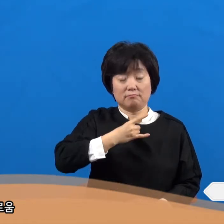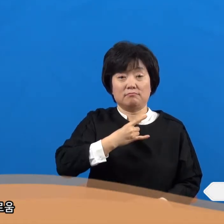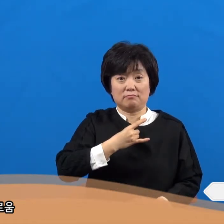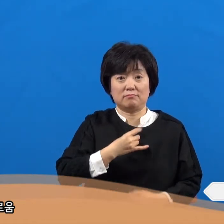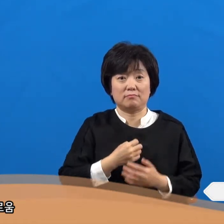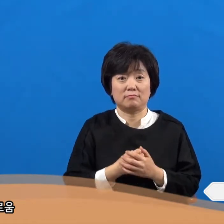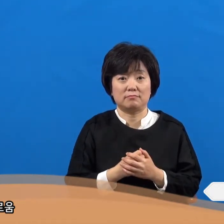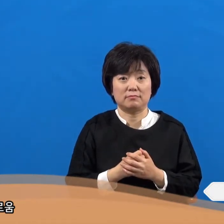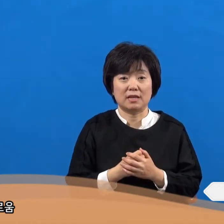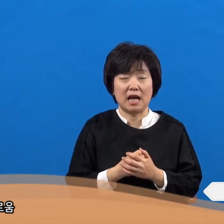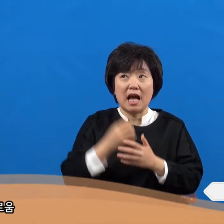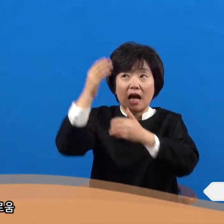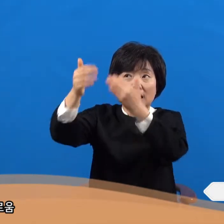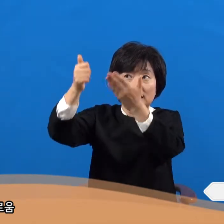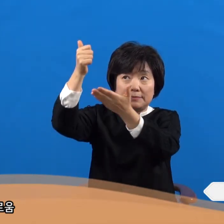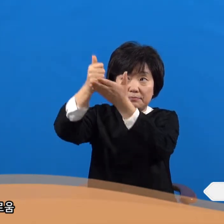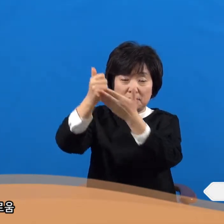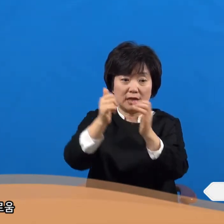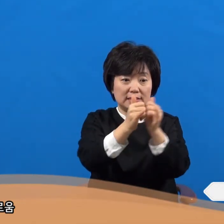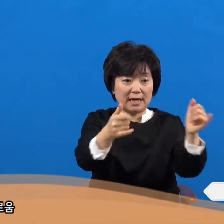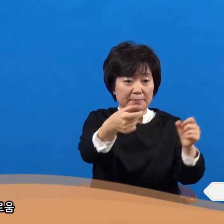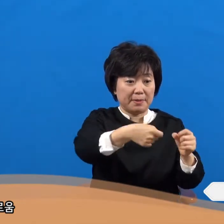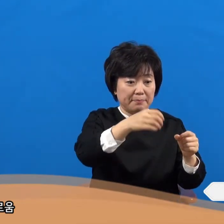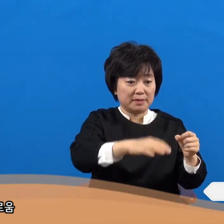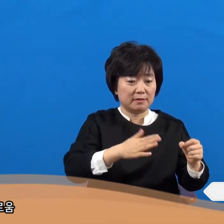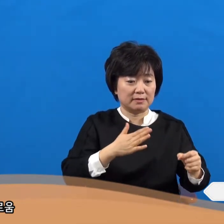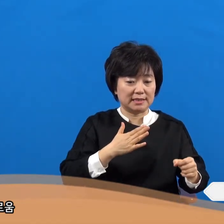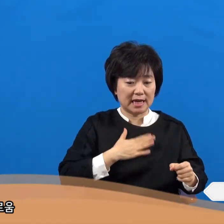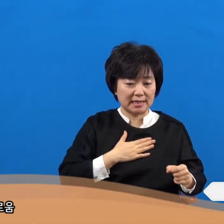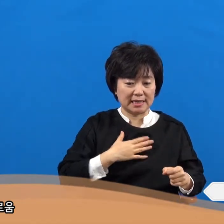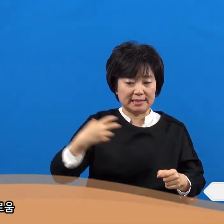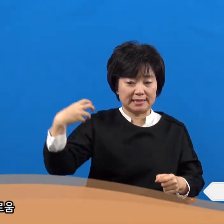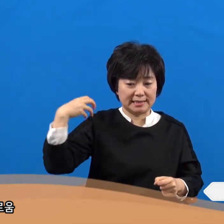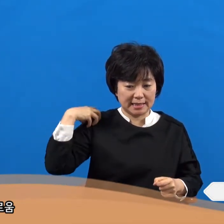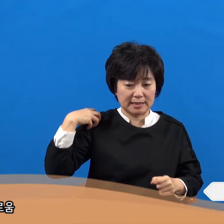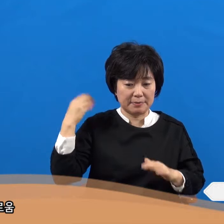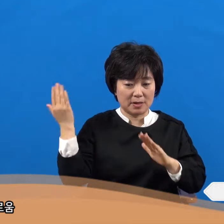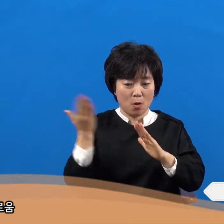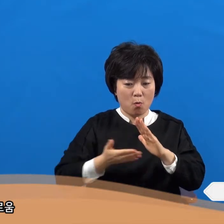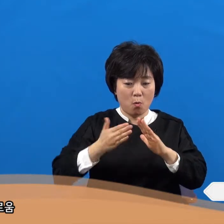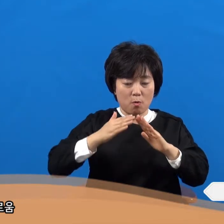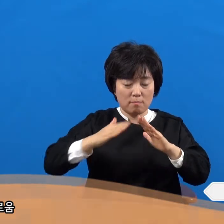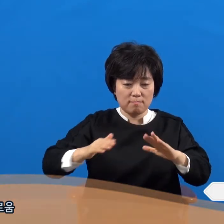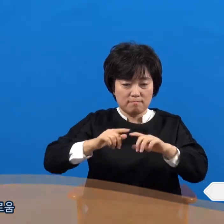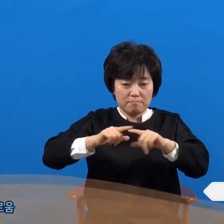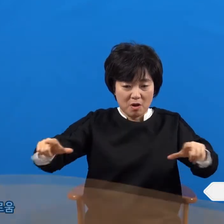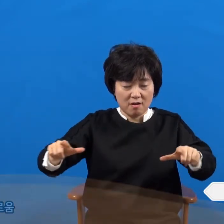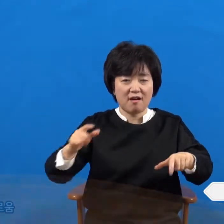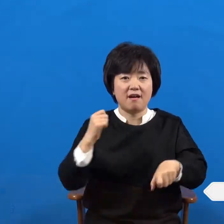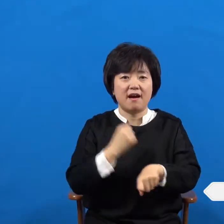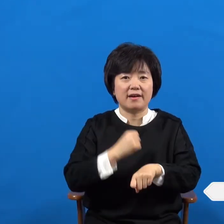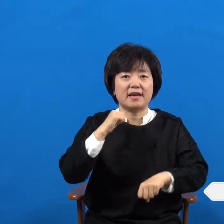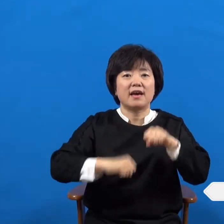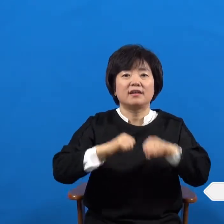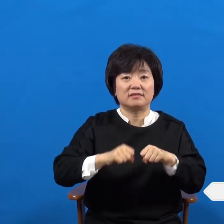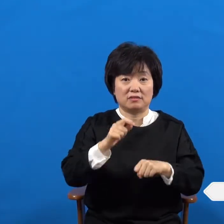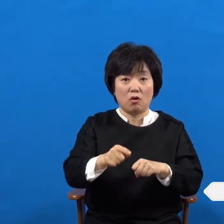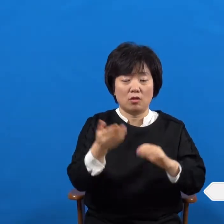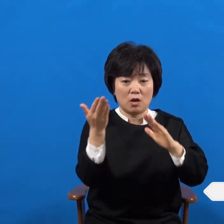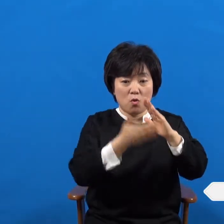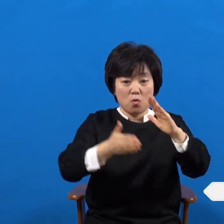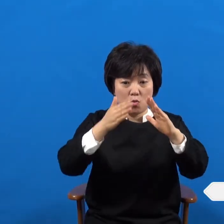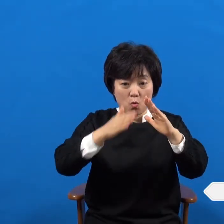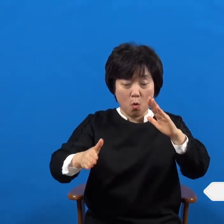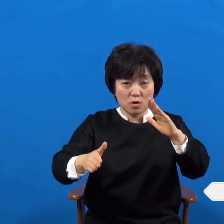앞에서 자기의 책임을 공평하게 이행하는 내용을 담고 있습니다. 공의롭다는